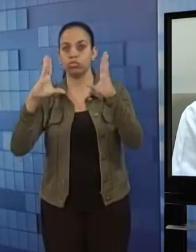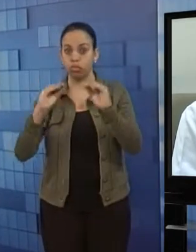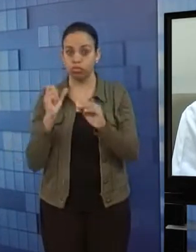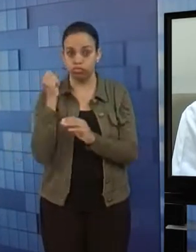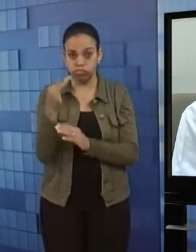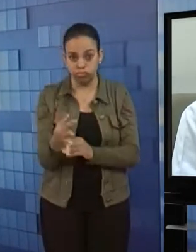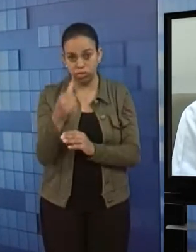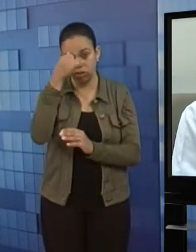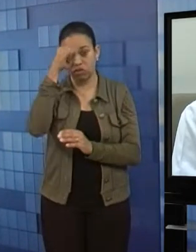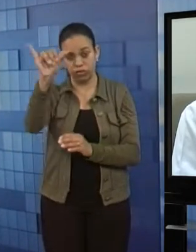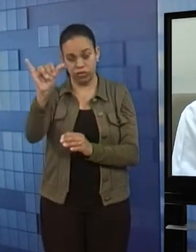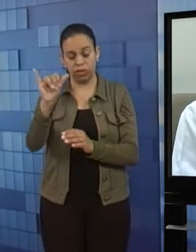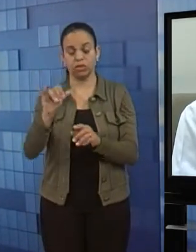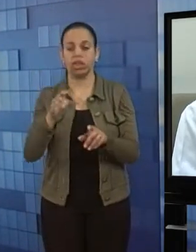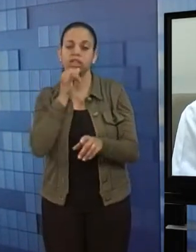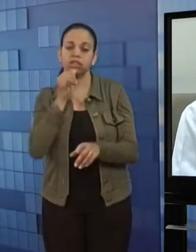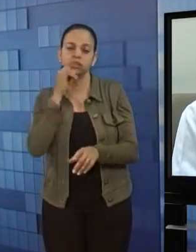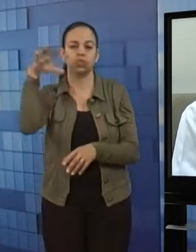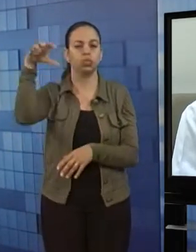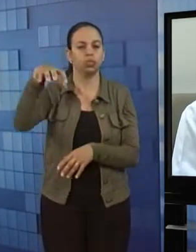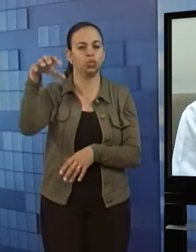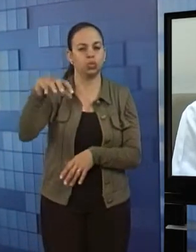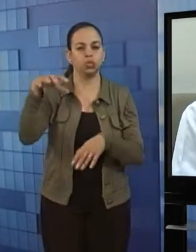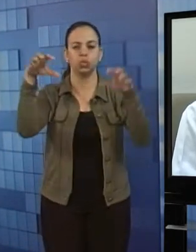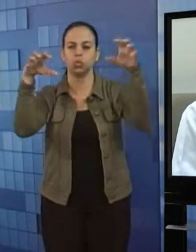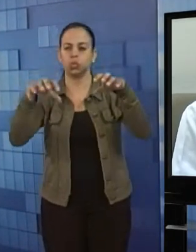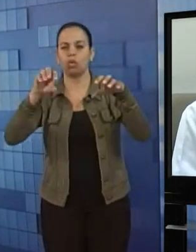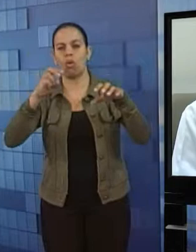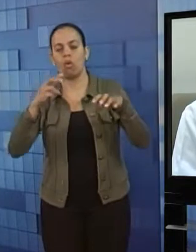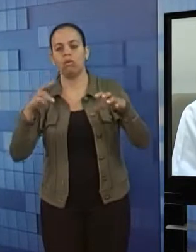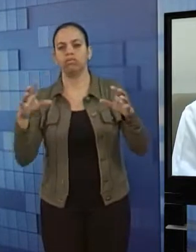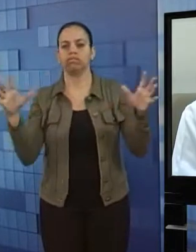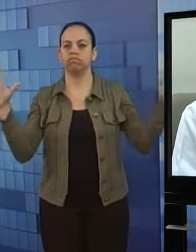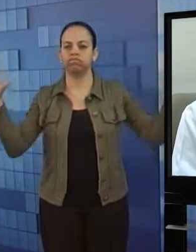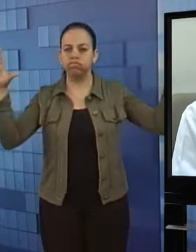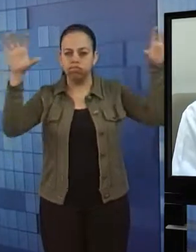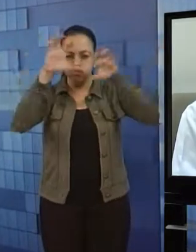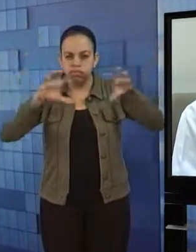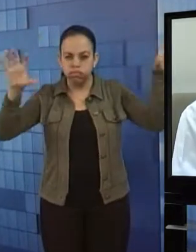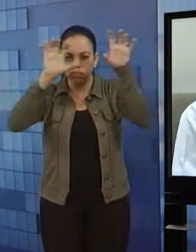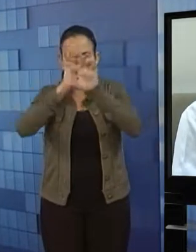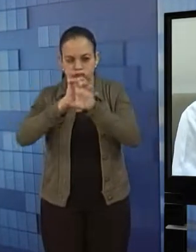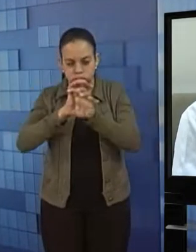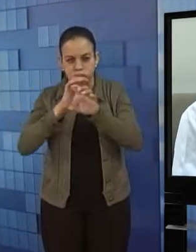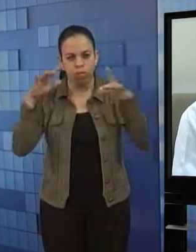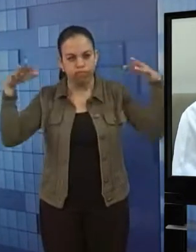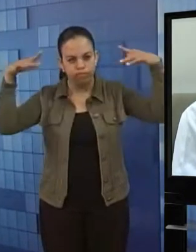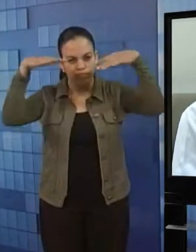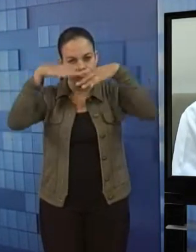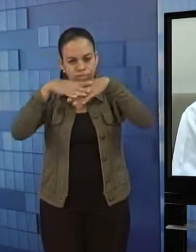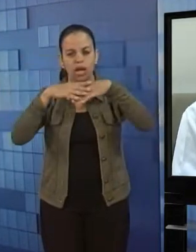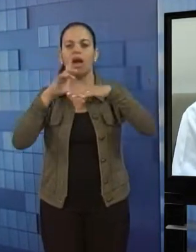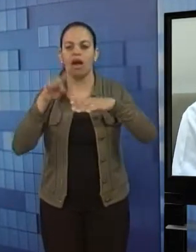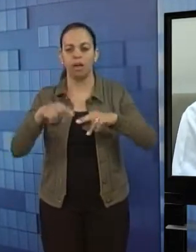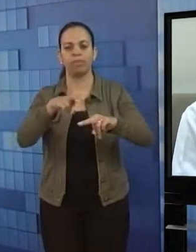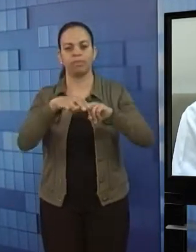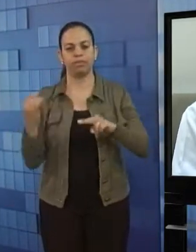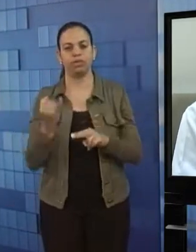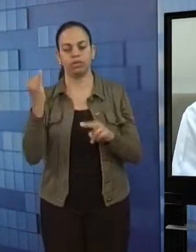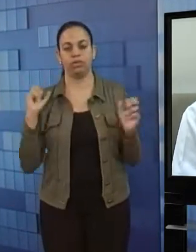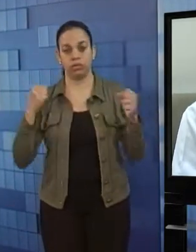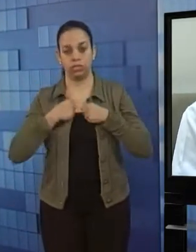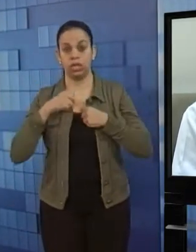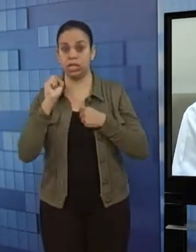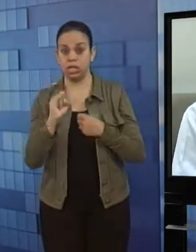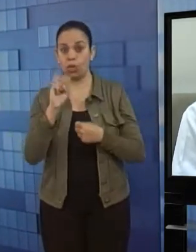evitar a exposição a chuva, a neblina, né? E por outro lado, como está agora, quando o tempo está muito seco, né, com